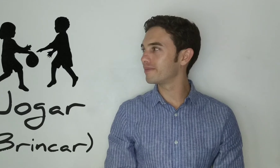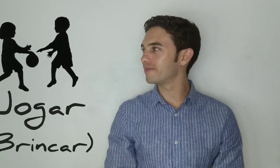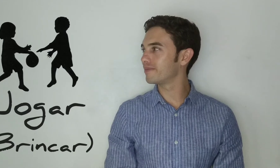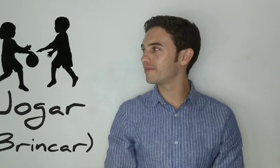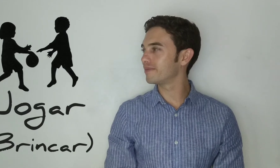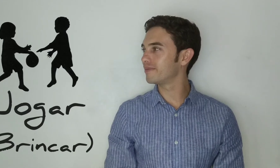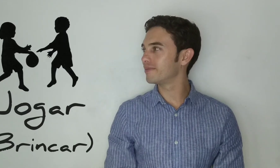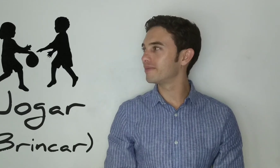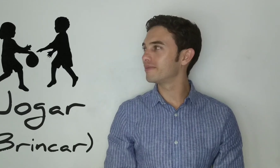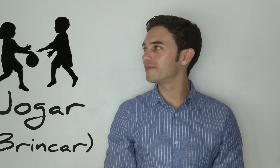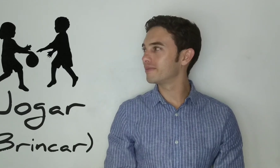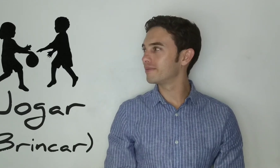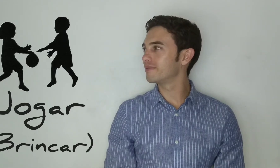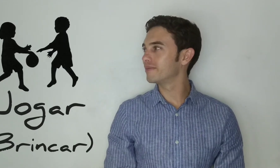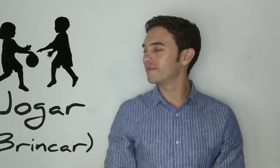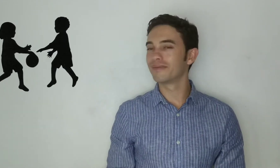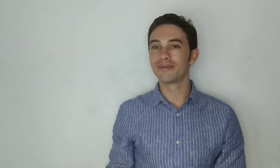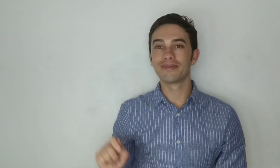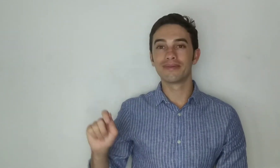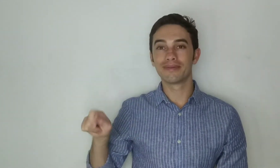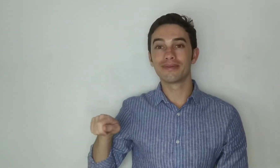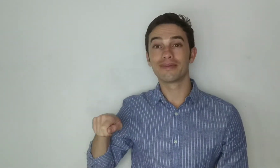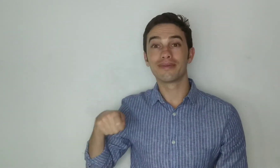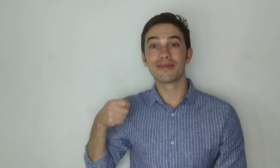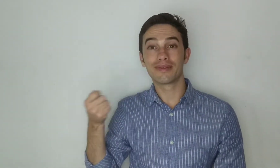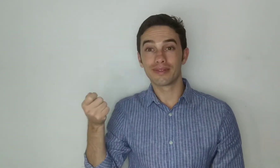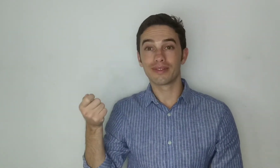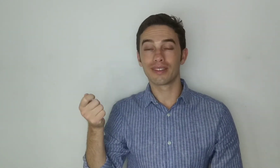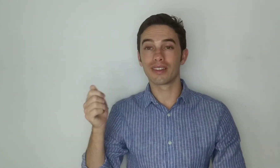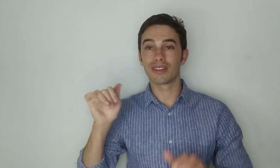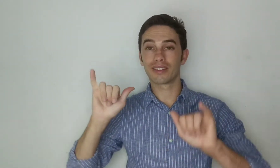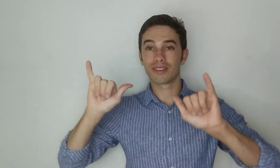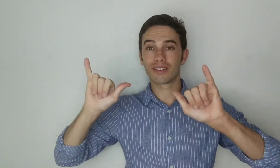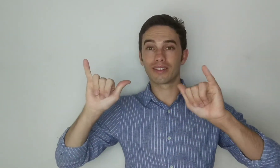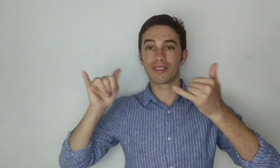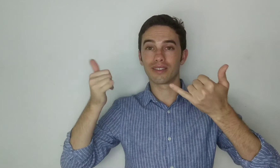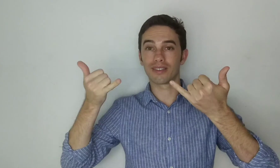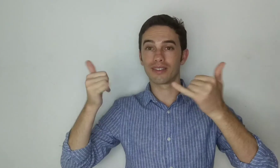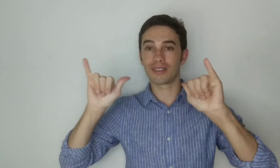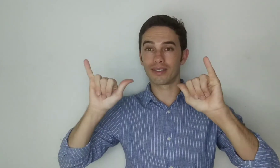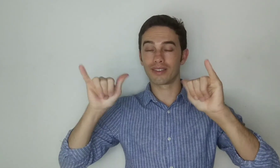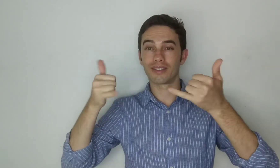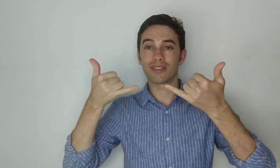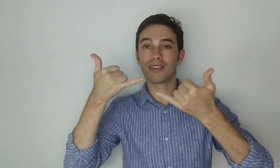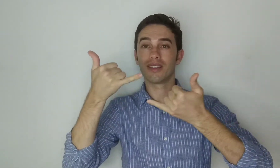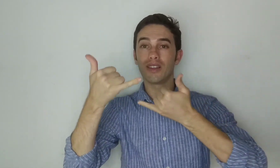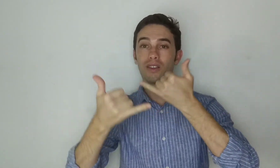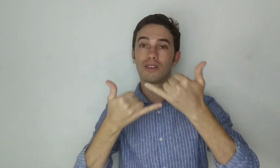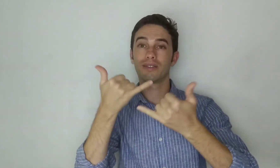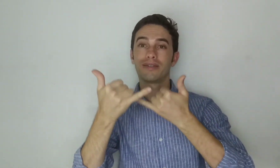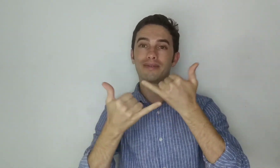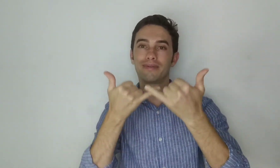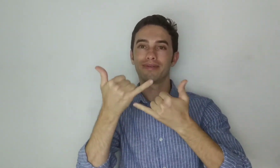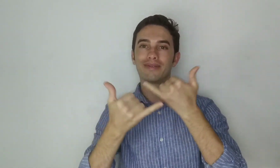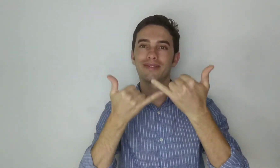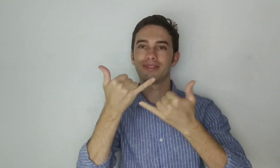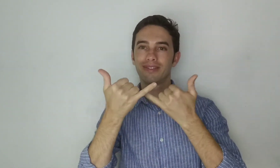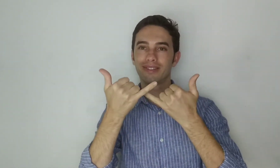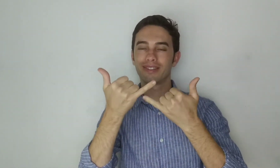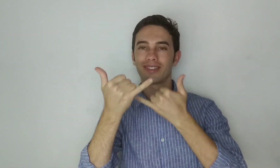Jogar, brincar. Para fazer o sinal, você fará a configuração de mão em Y, palma para dentro